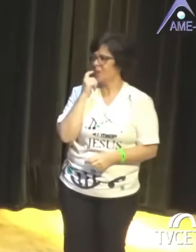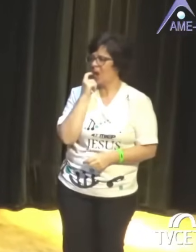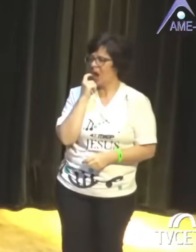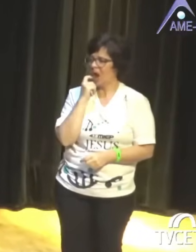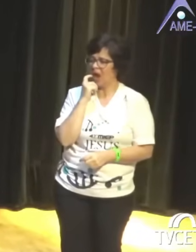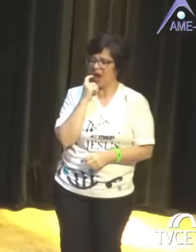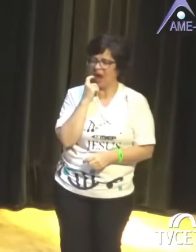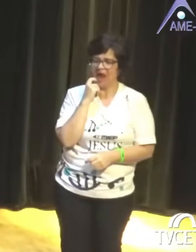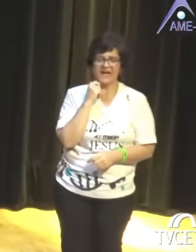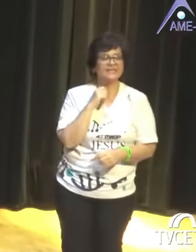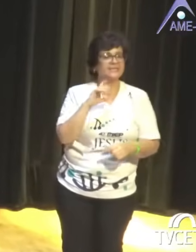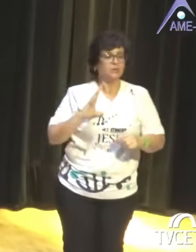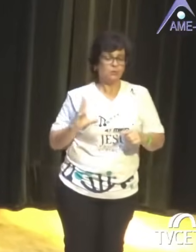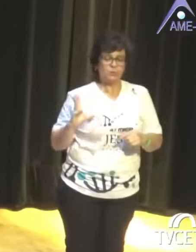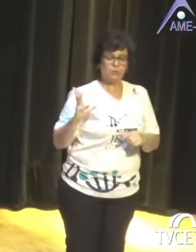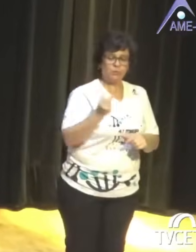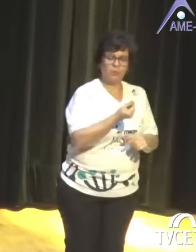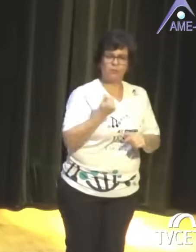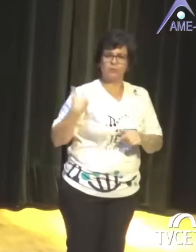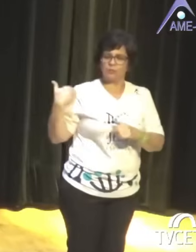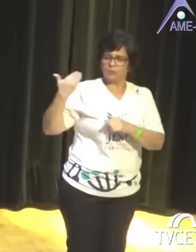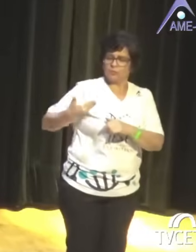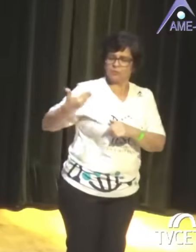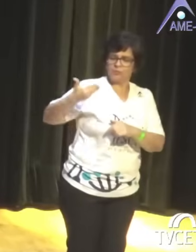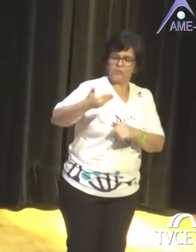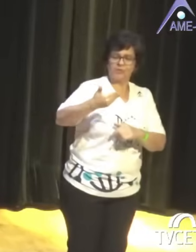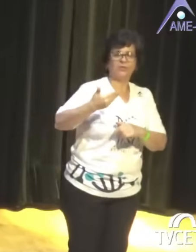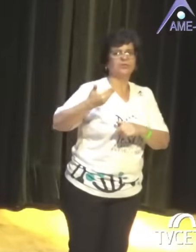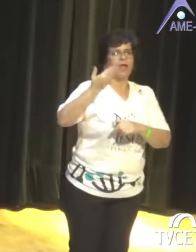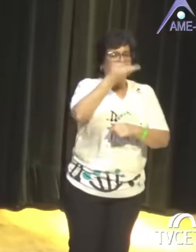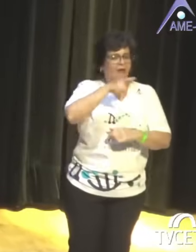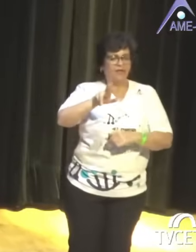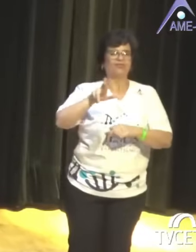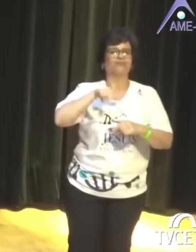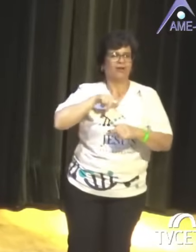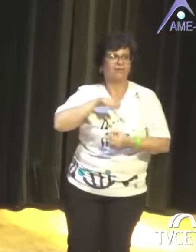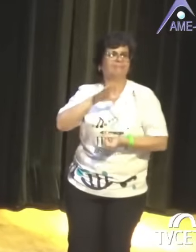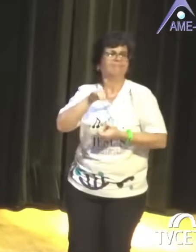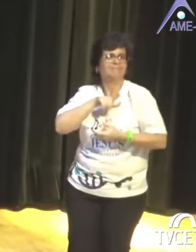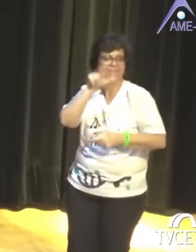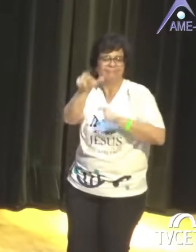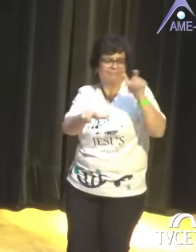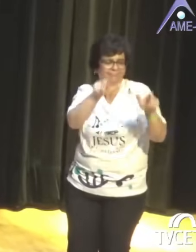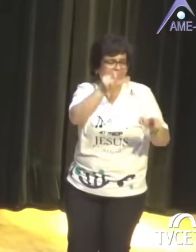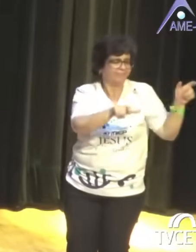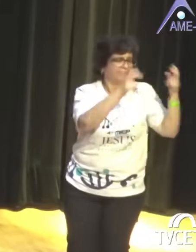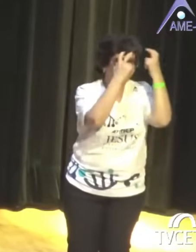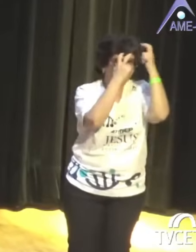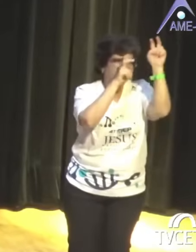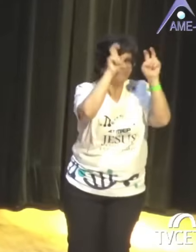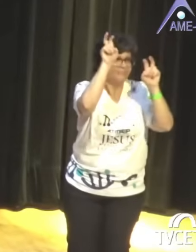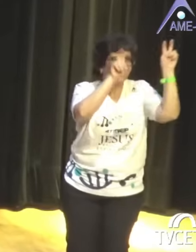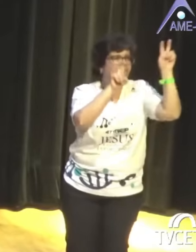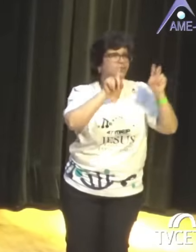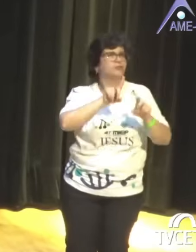top todas as tradições tratam desses seres inteligências